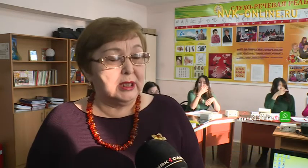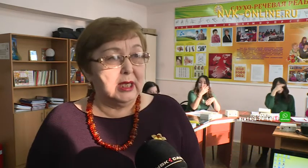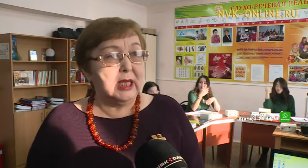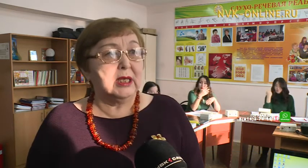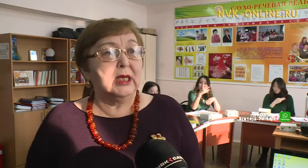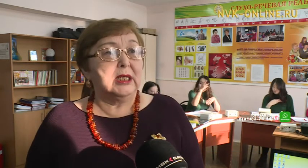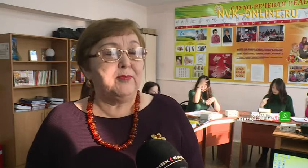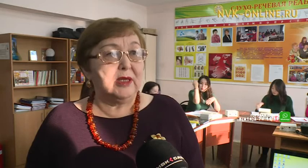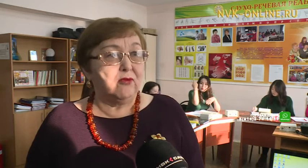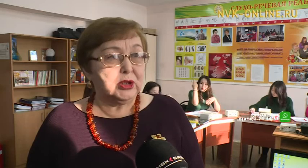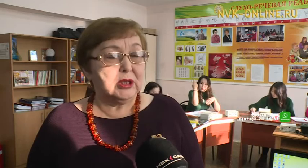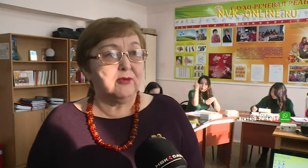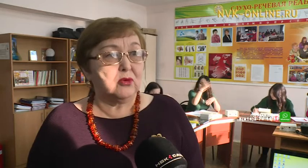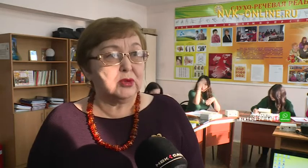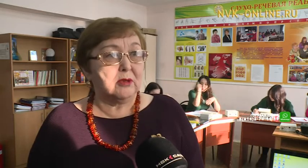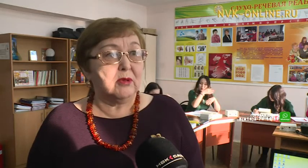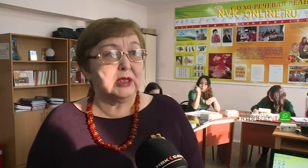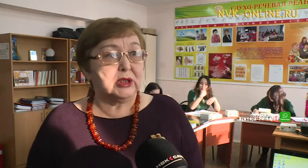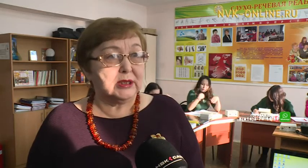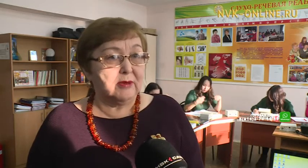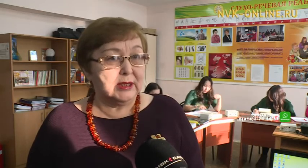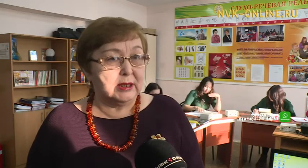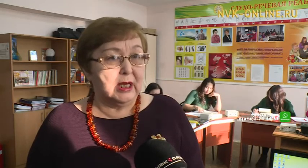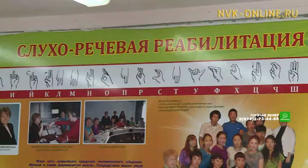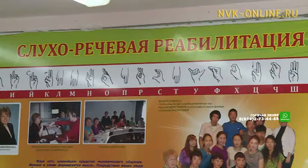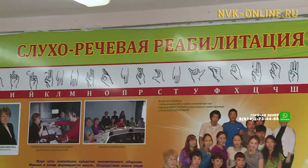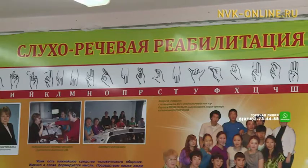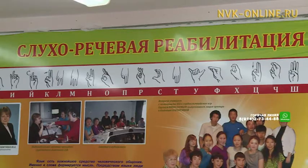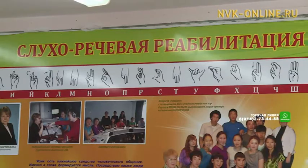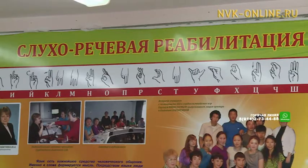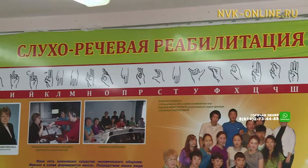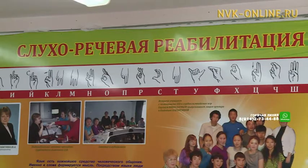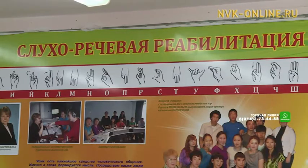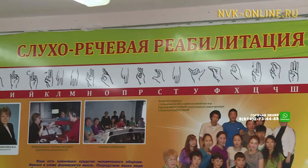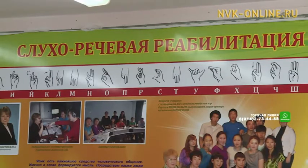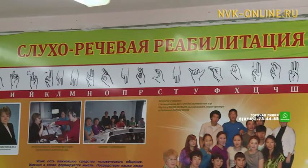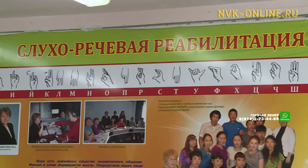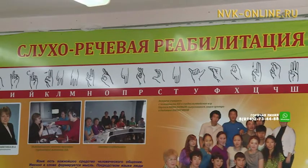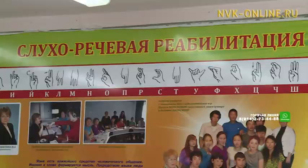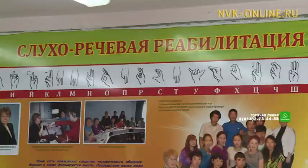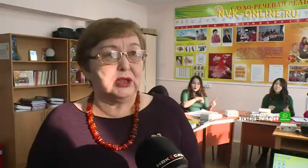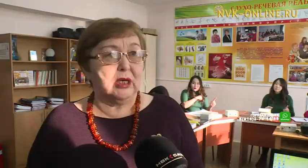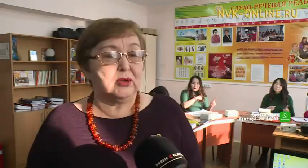учителей и переводчиков русского жестового языка. Ежедневно тысячи людей обращаются,